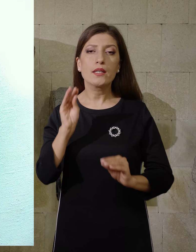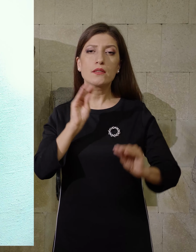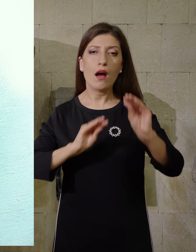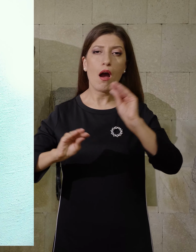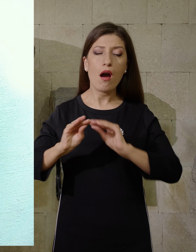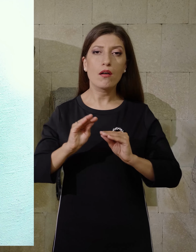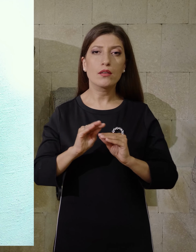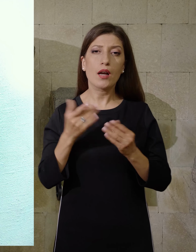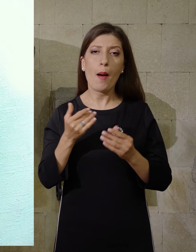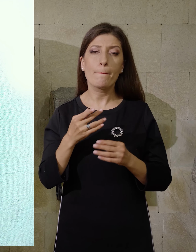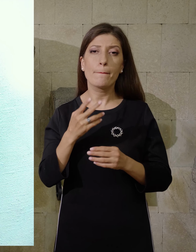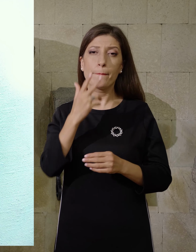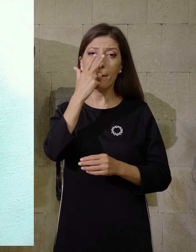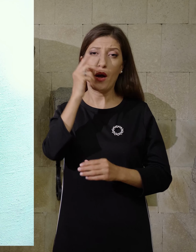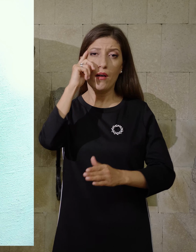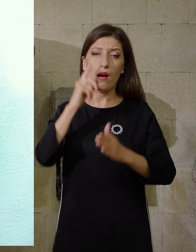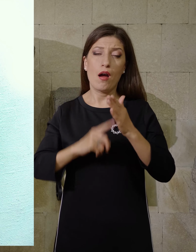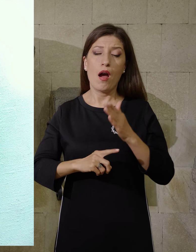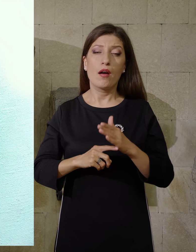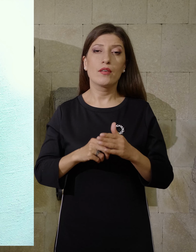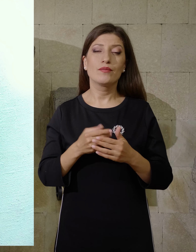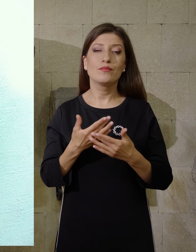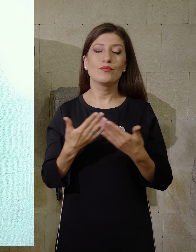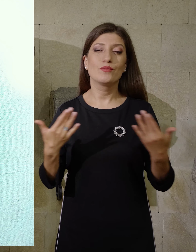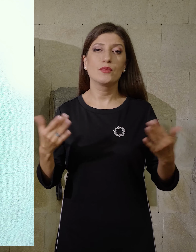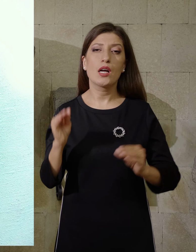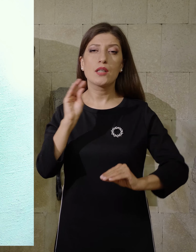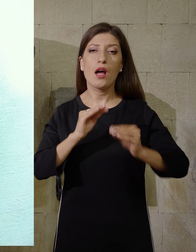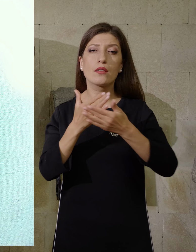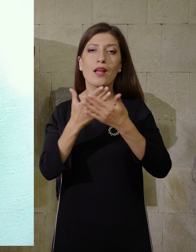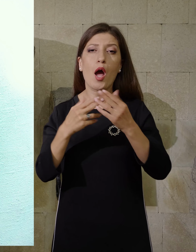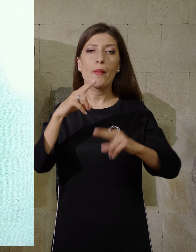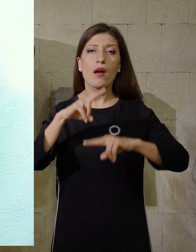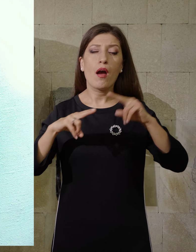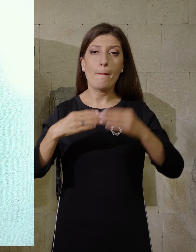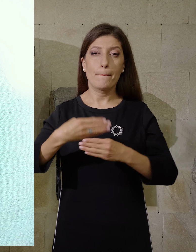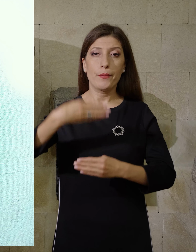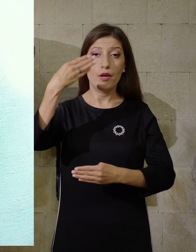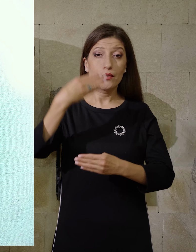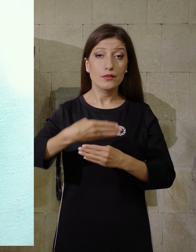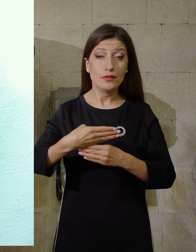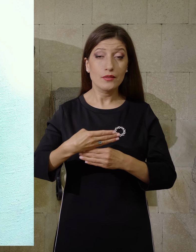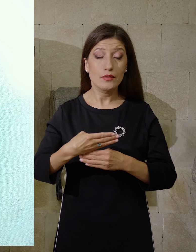կամ ծիսապաշտամունքային բնույթ, զարդարելով տարբեր կառույցների պատերը, ինչպես նաև նվիրաբերվելով